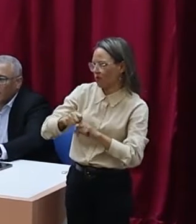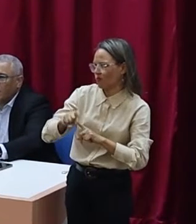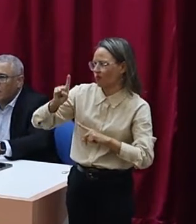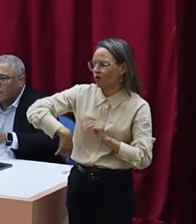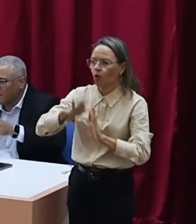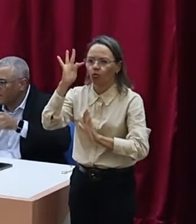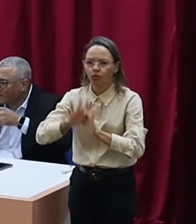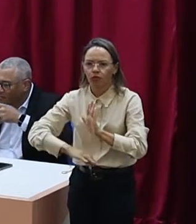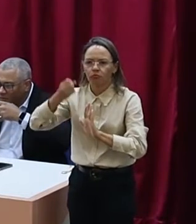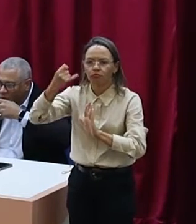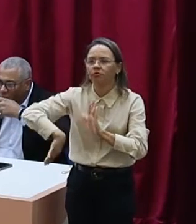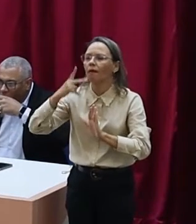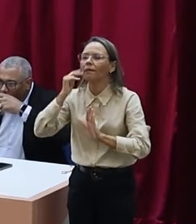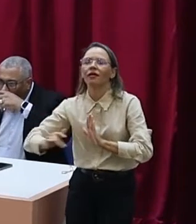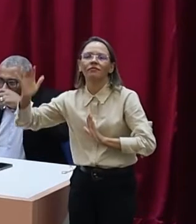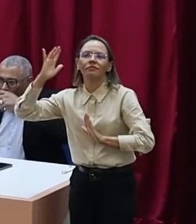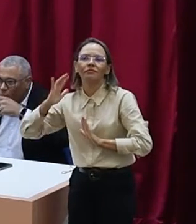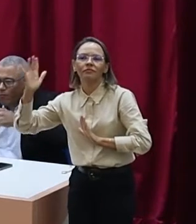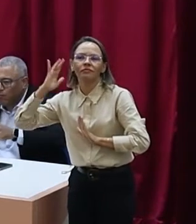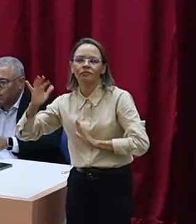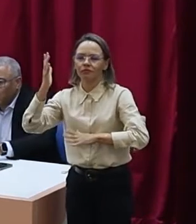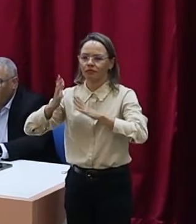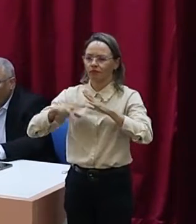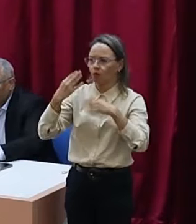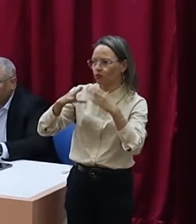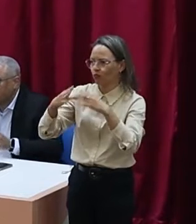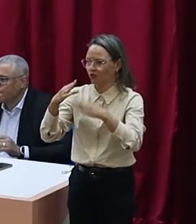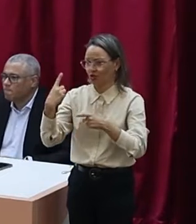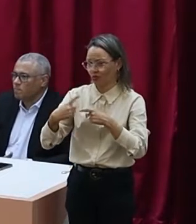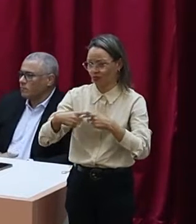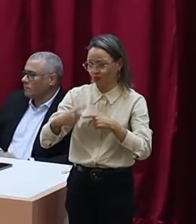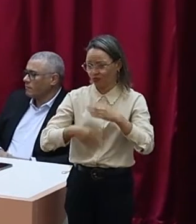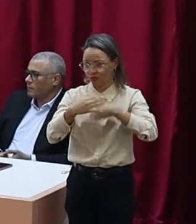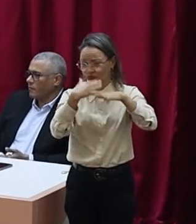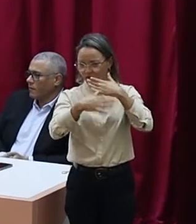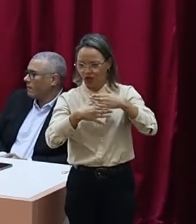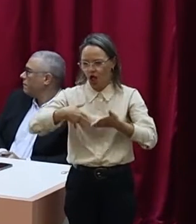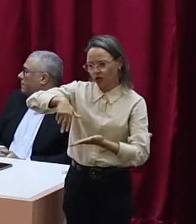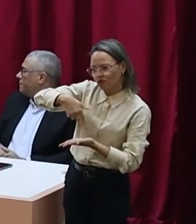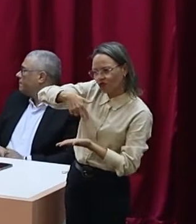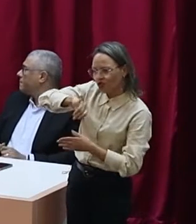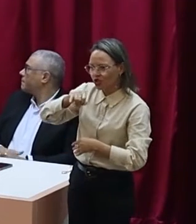um texto que soa como música, porque ela lida com a produção do jazz